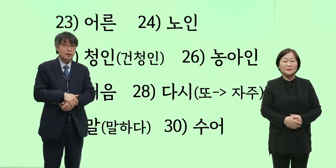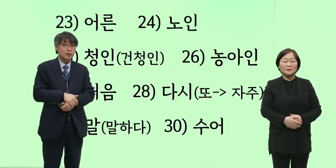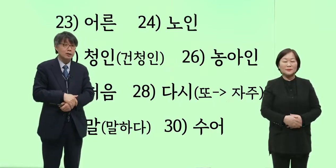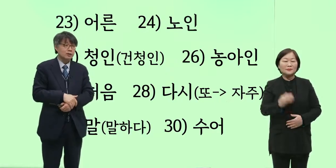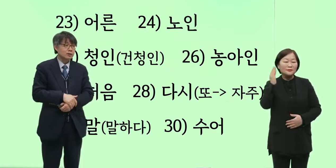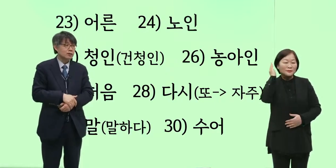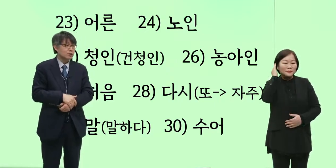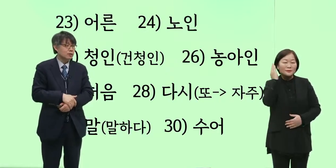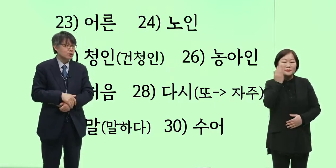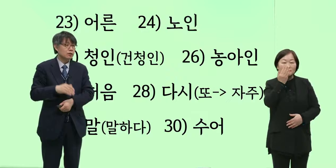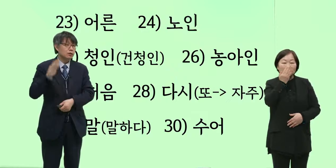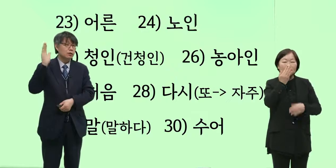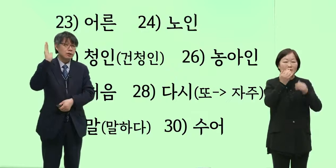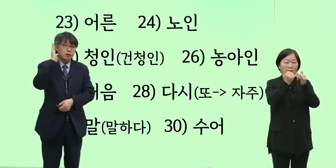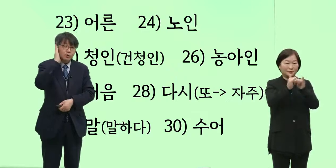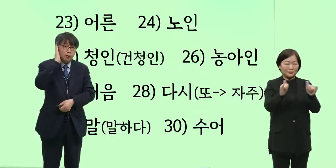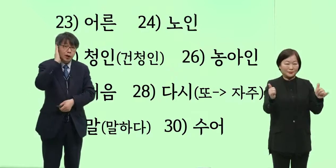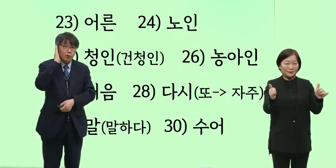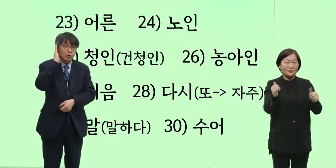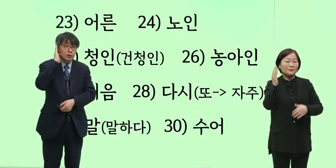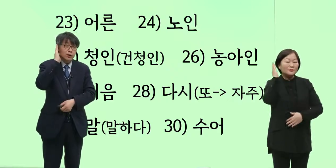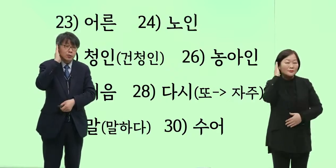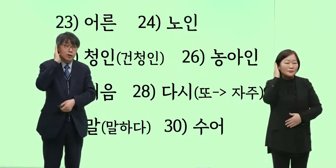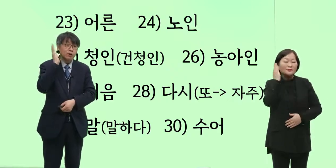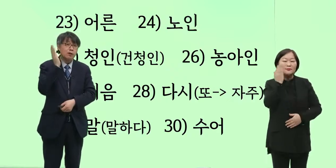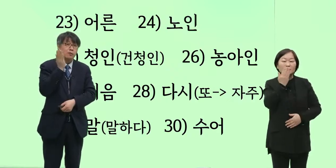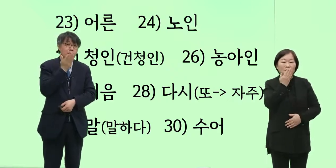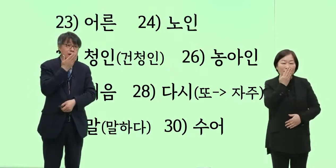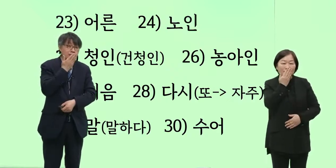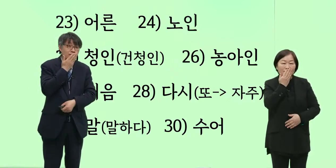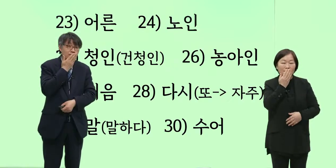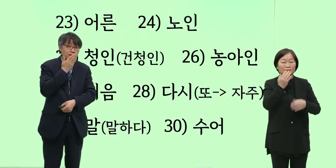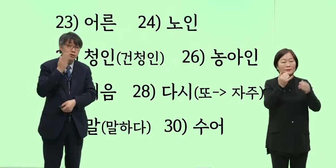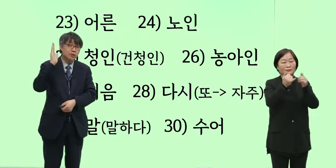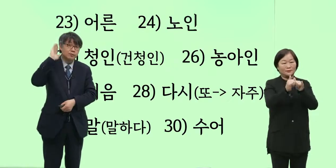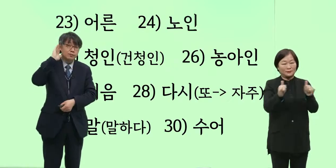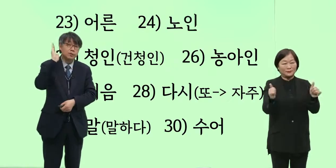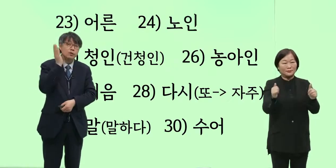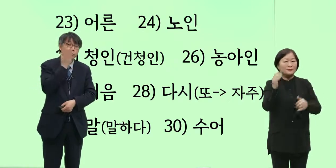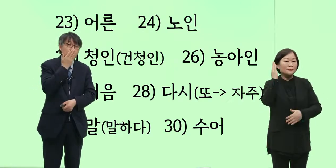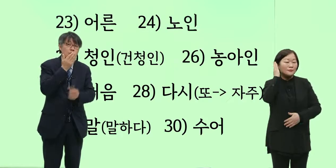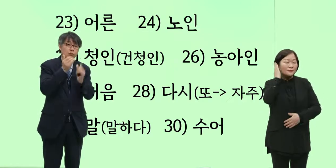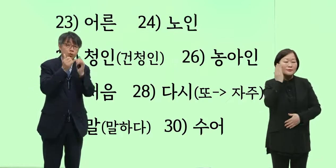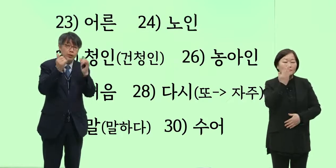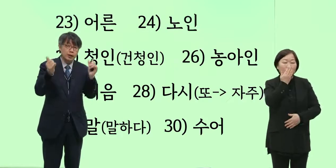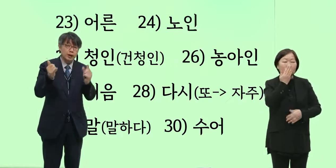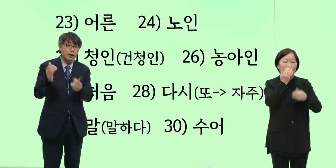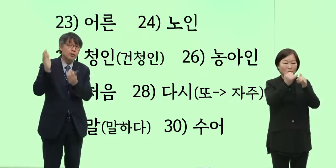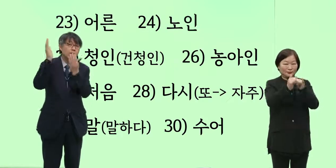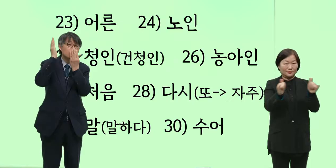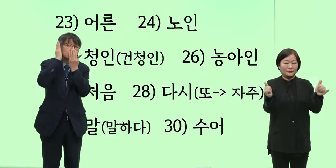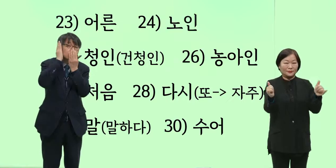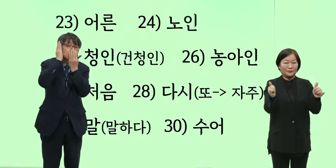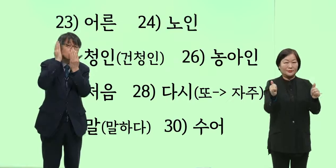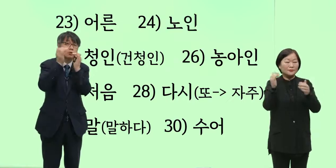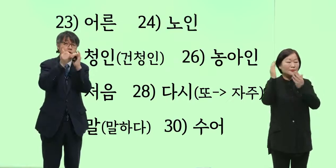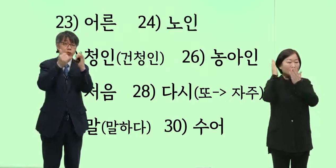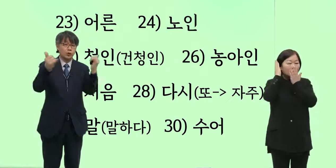농아이는 듣지 못해서 말하기 어려운 분들이죠. 농인 아니면 동인